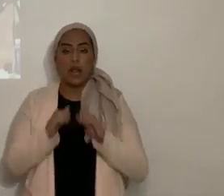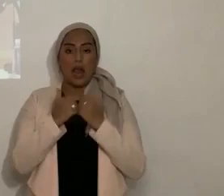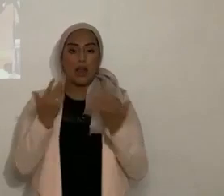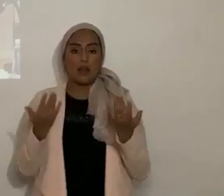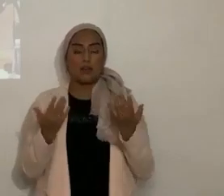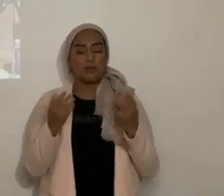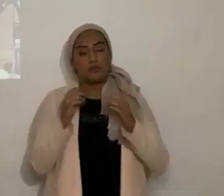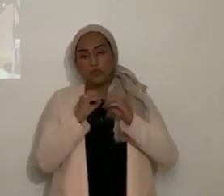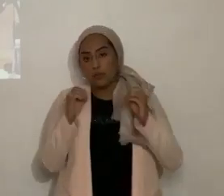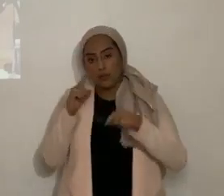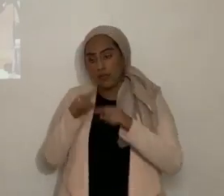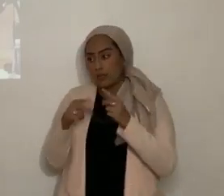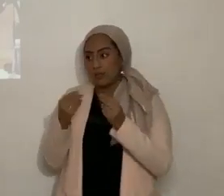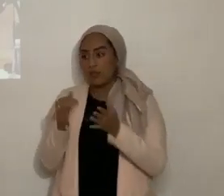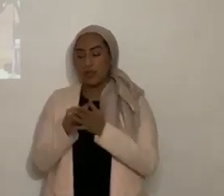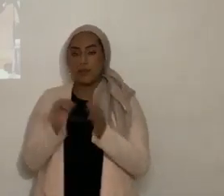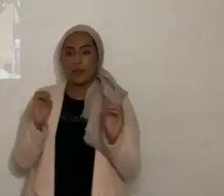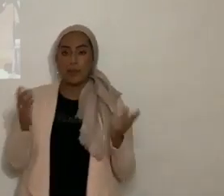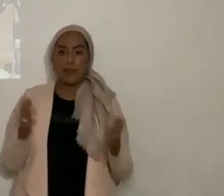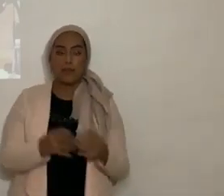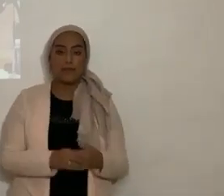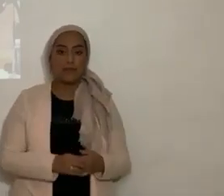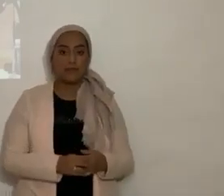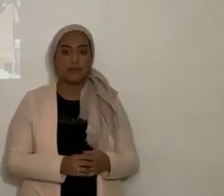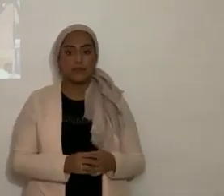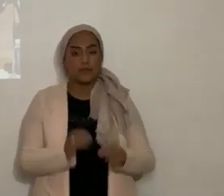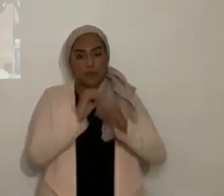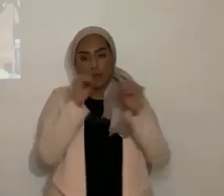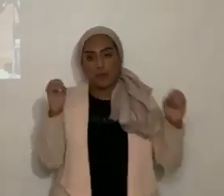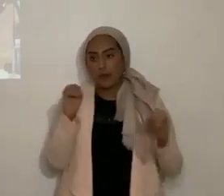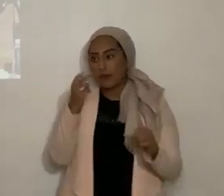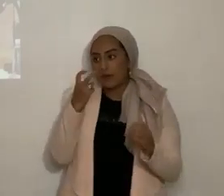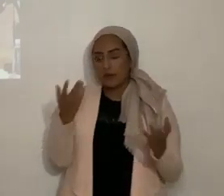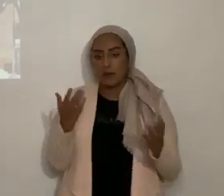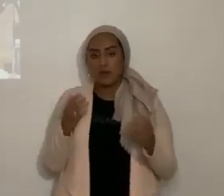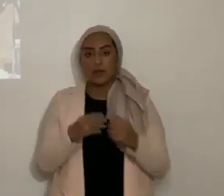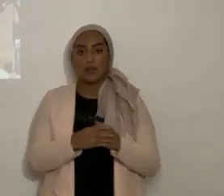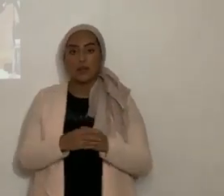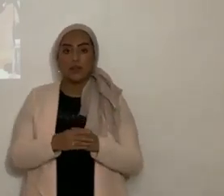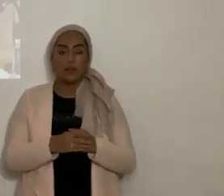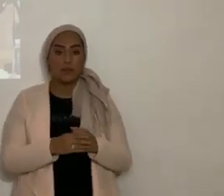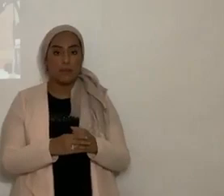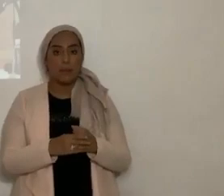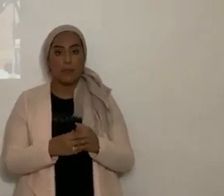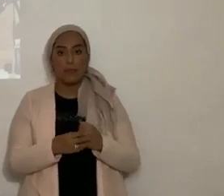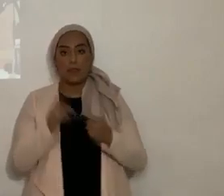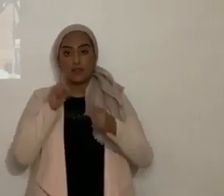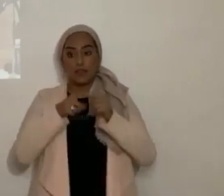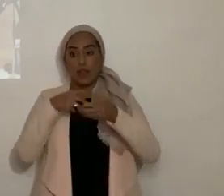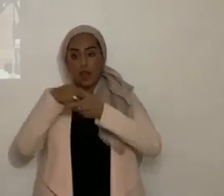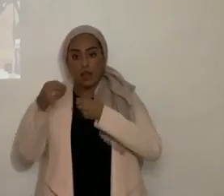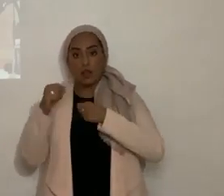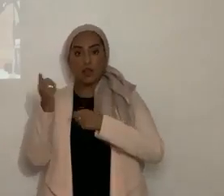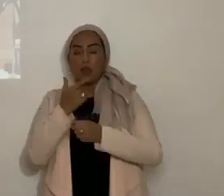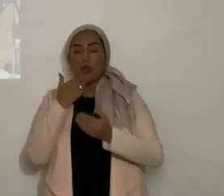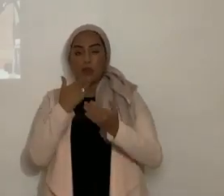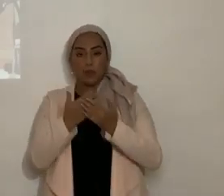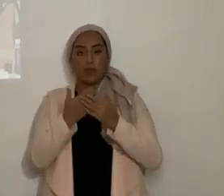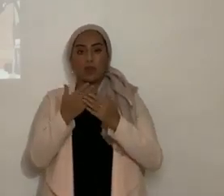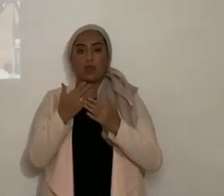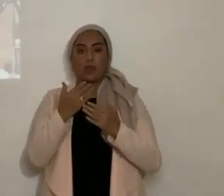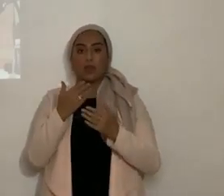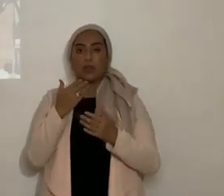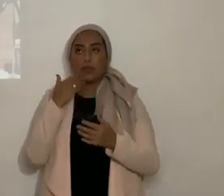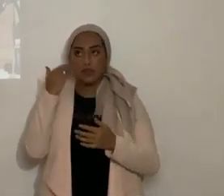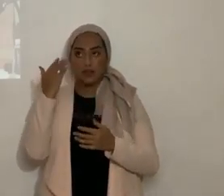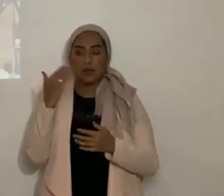¿Cómo? No, nadie hace eso, ¿verdad? Nadie hace eso, nadie duda. Y se entra a la operación y hasta que salen y todo salió bien, gracias